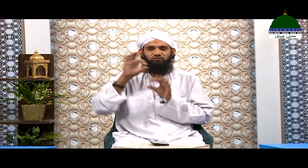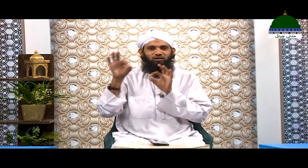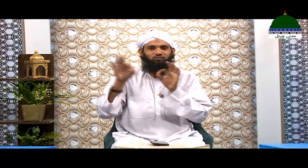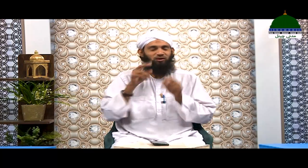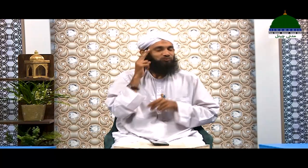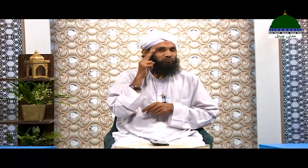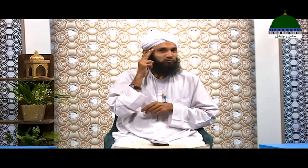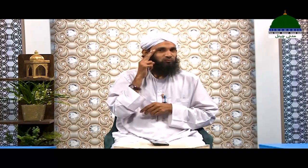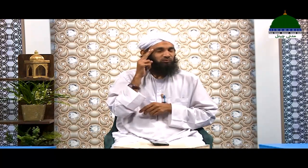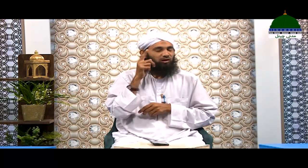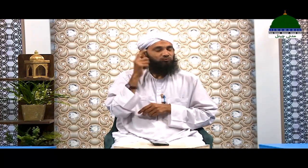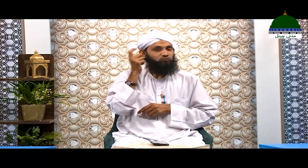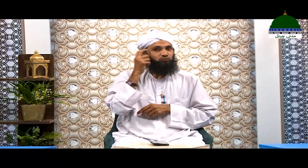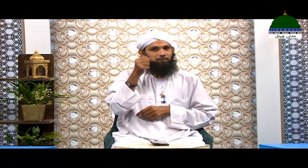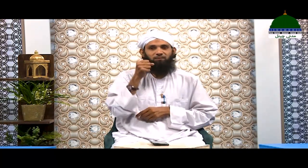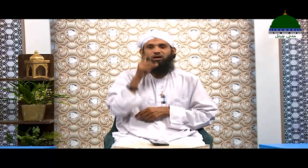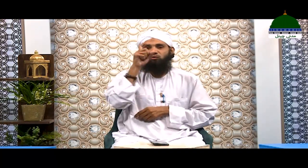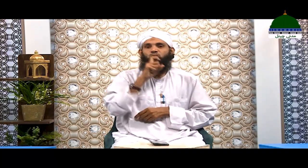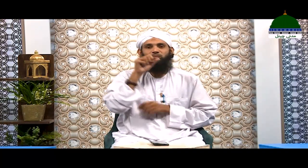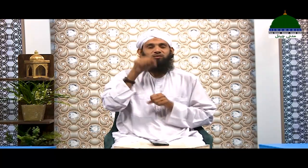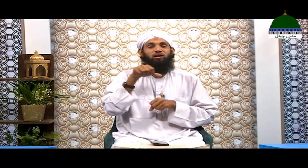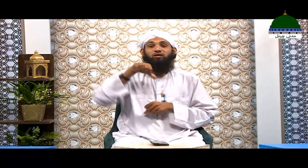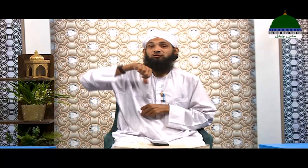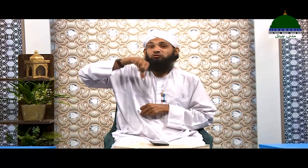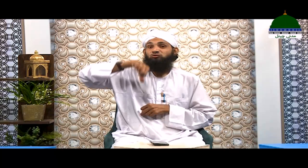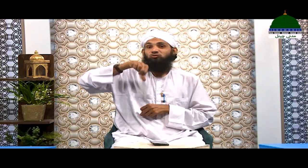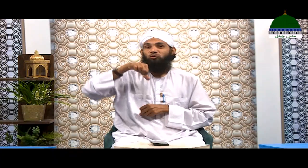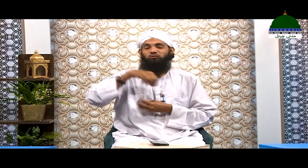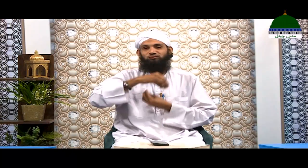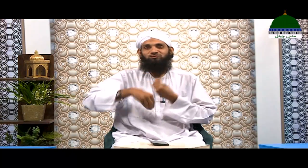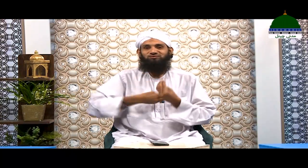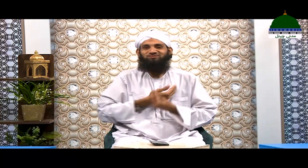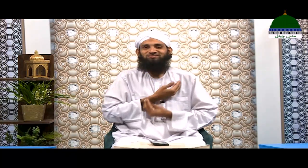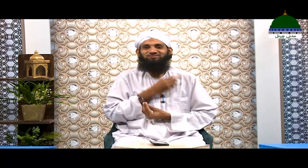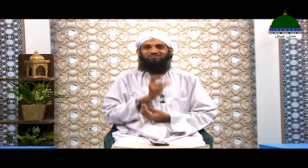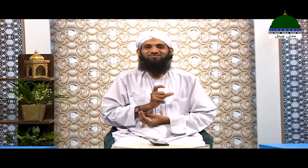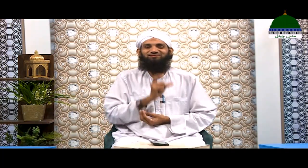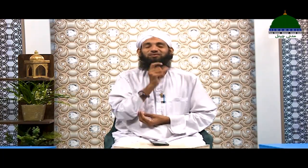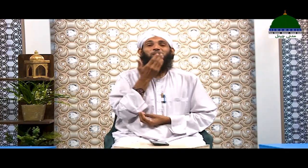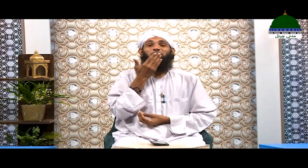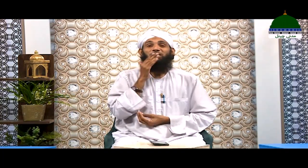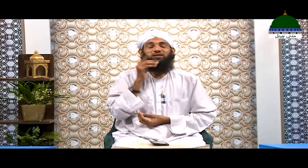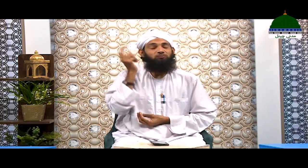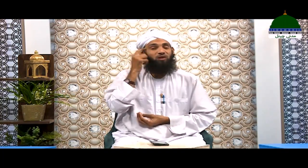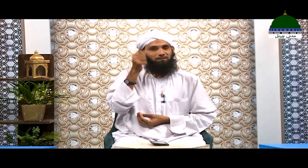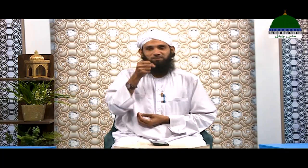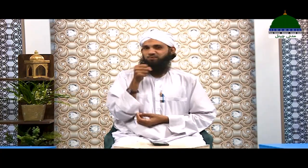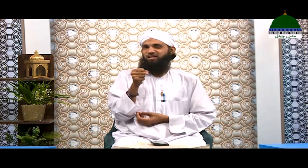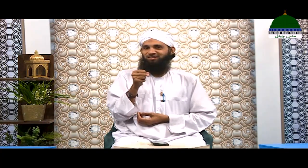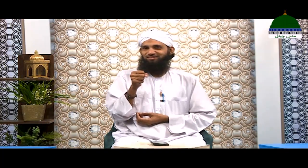کی طرف سے ہے، اسی لیے 9 ذوالحج کو یوم عرفہ یعنی پہچاننے کا دن کہا جاتا ہے۔ 10ویں رات پھر وہی خواب دیکھنے